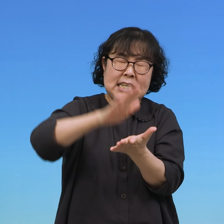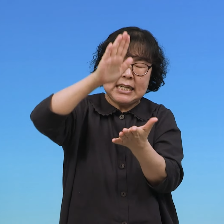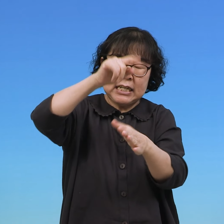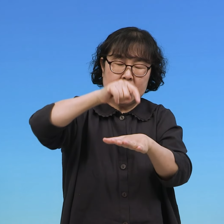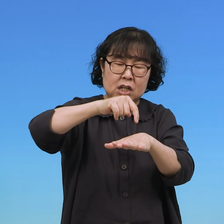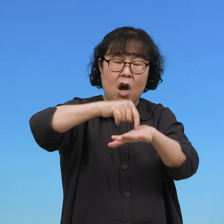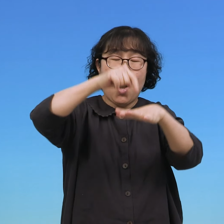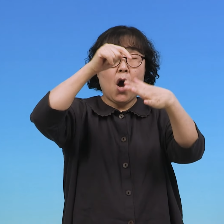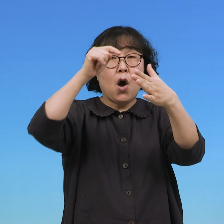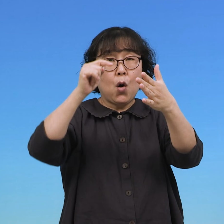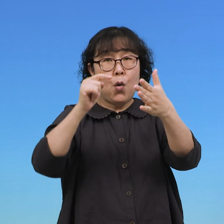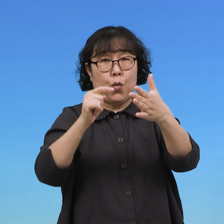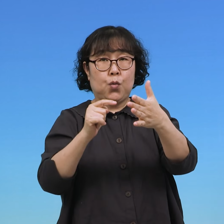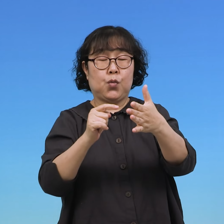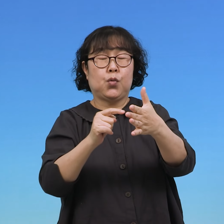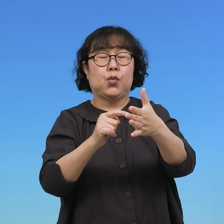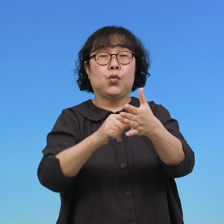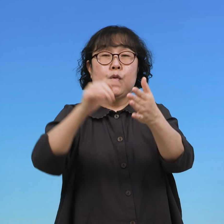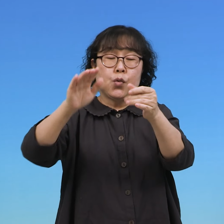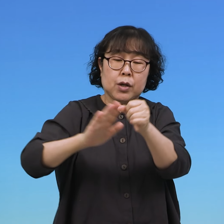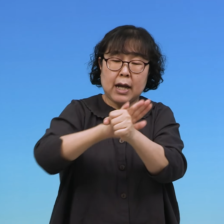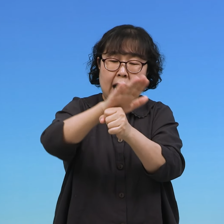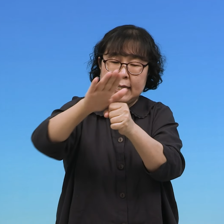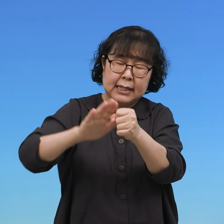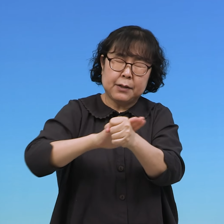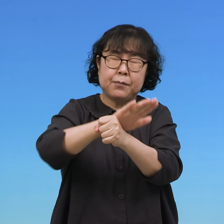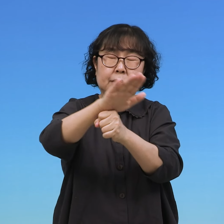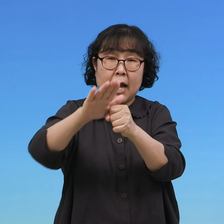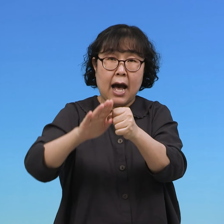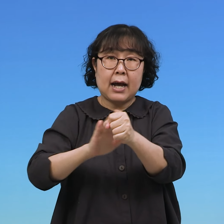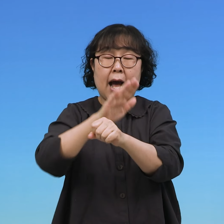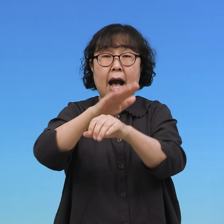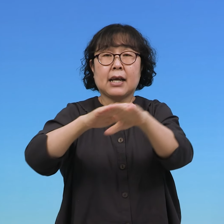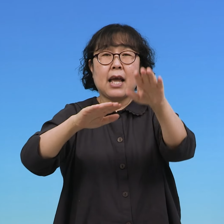뜨거운 가슴 사랑의 손으로